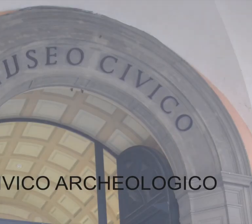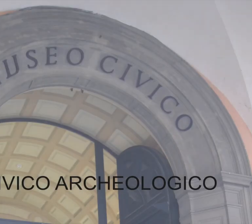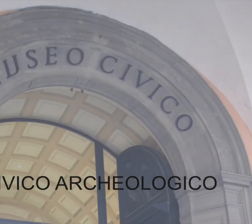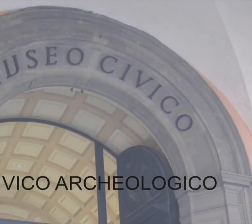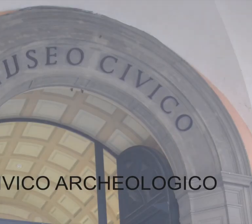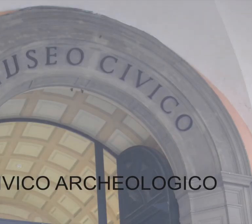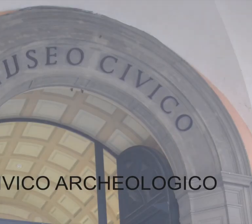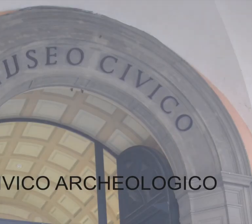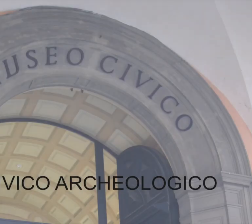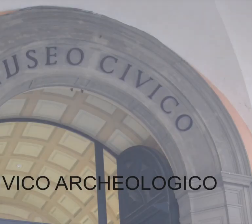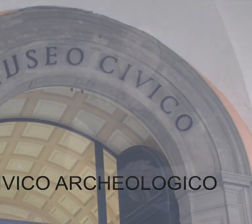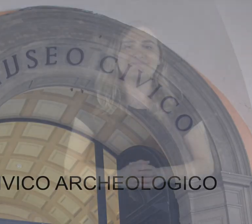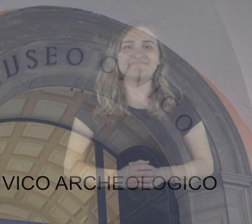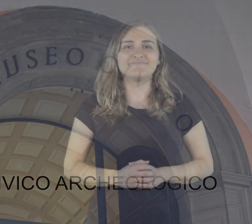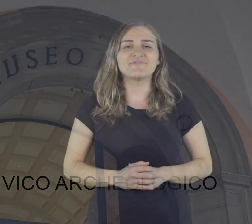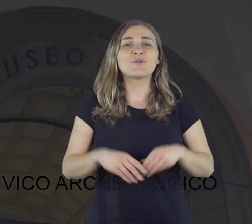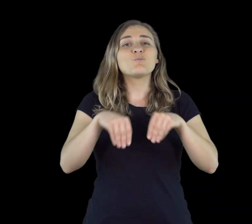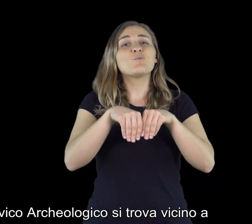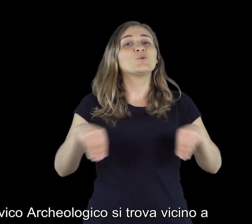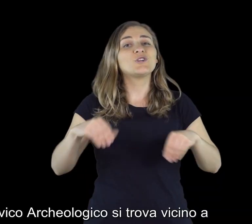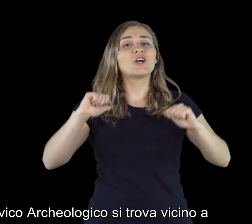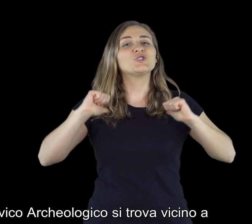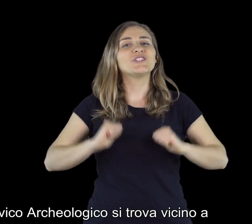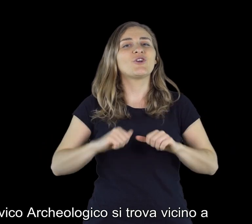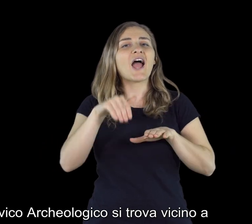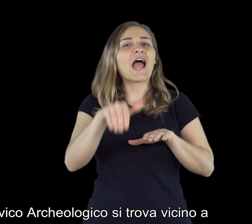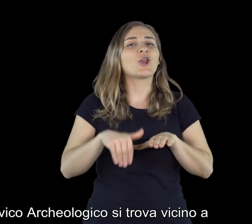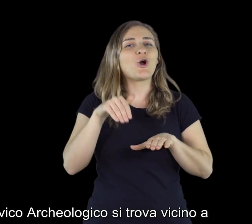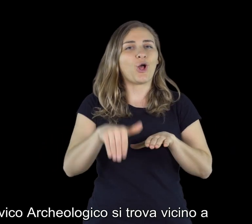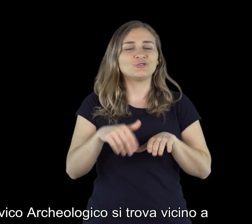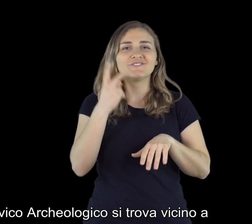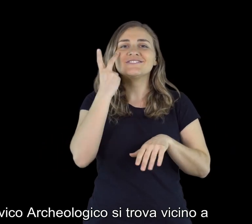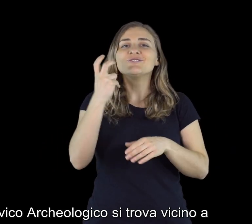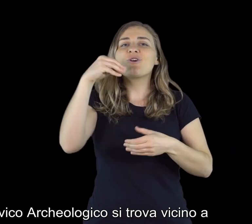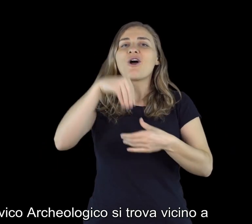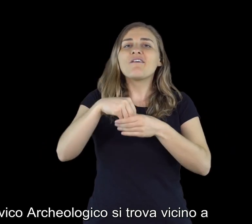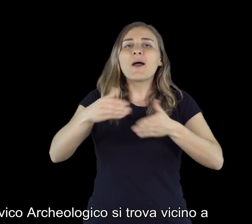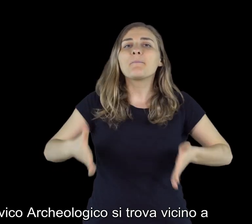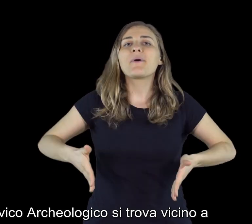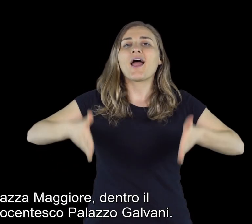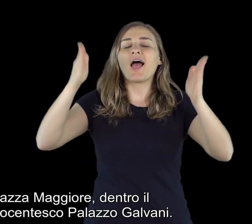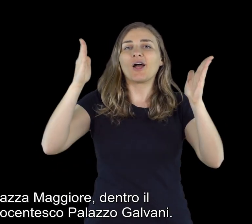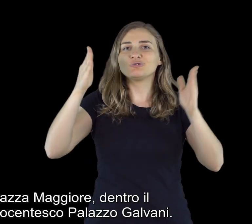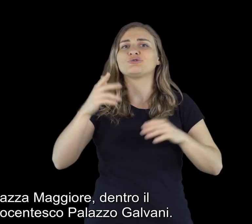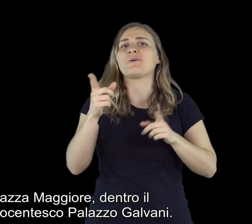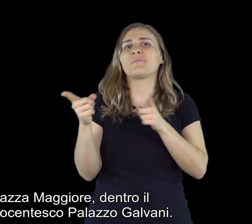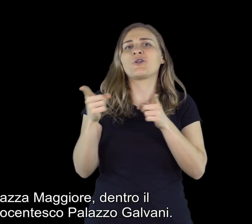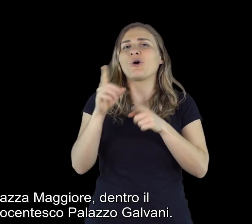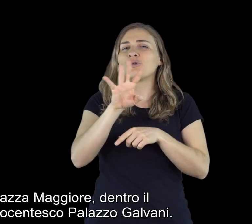bologna museo civico archeologico il museo civico archeologico si trova vicino a piazza maggiore